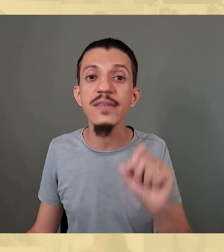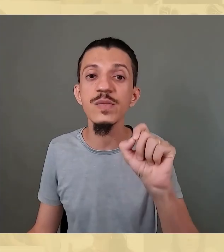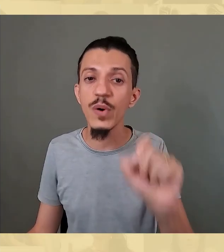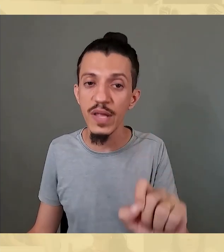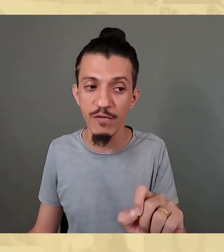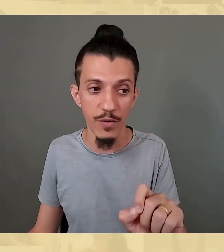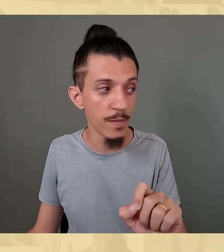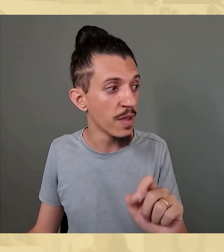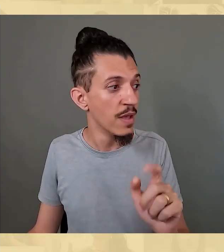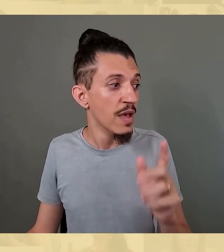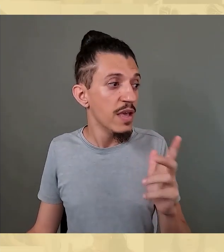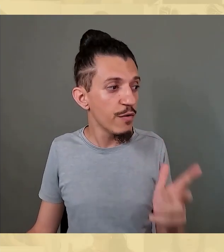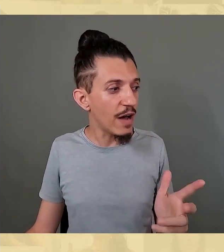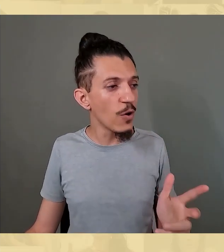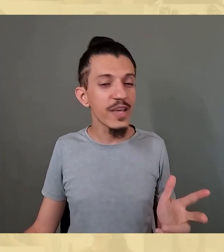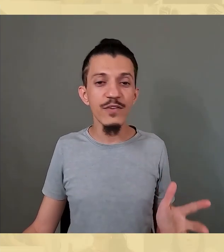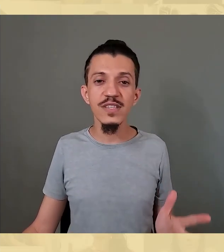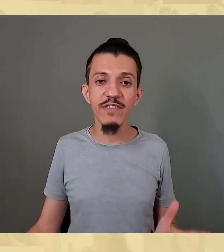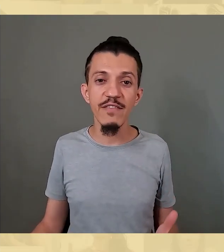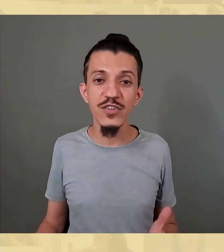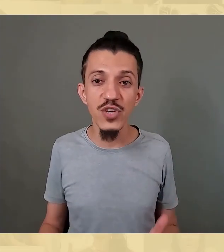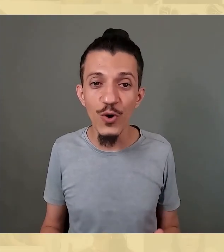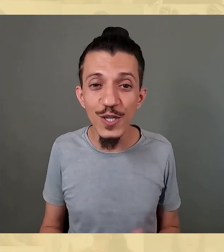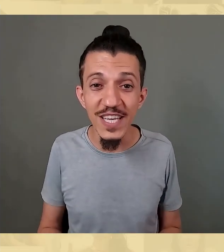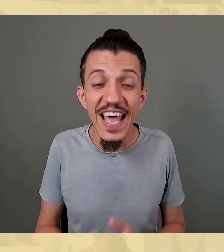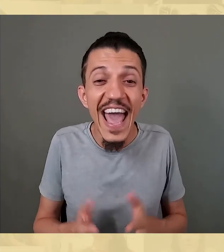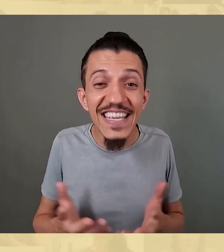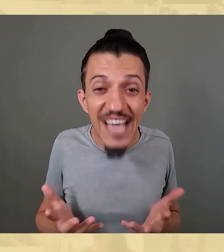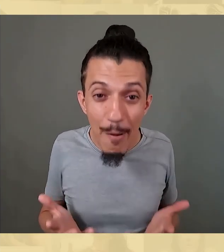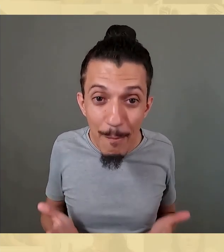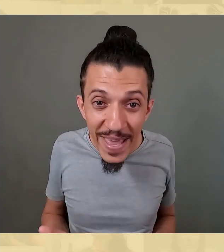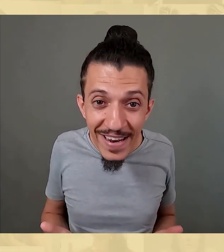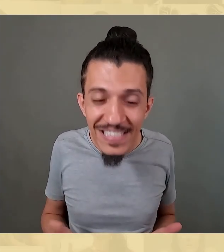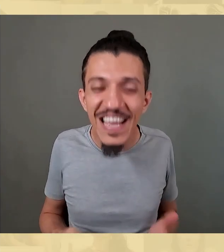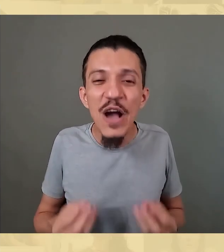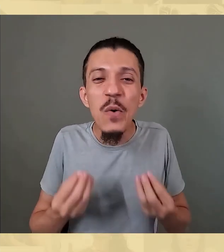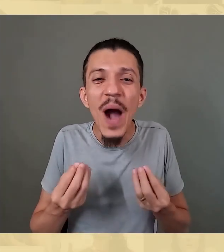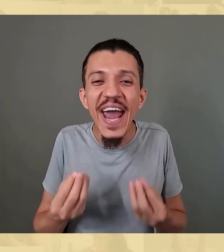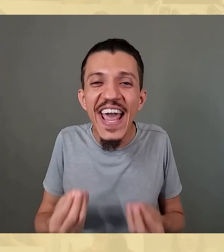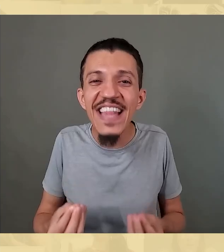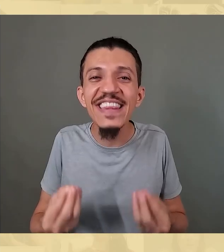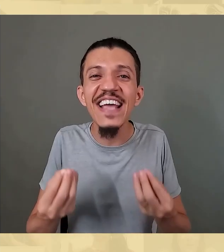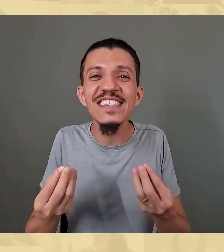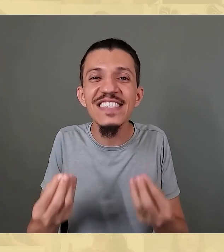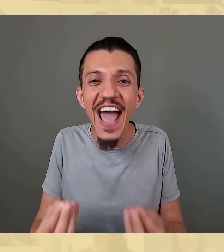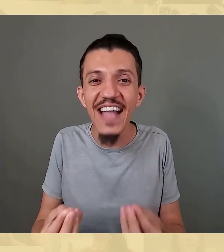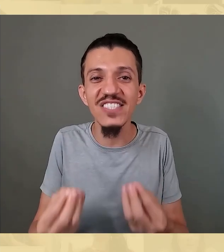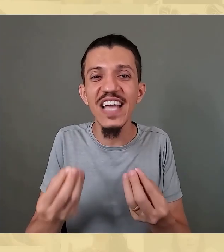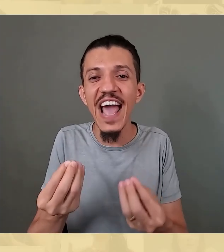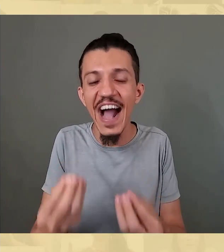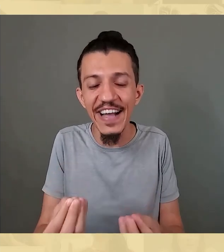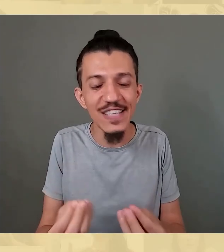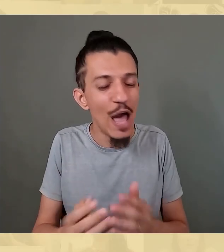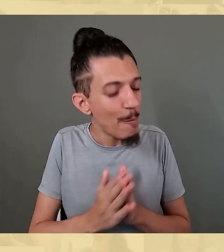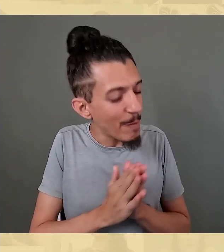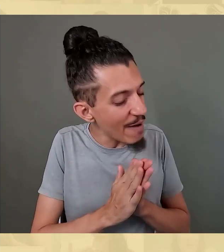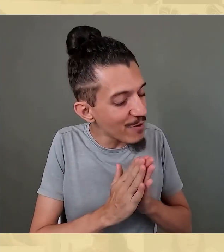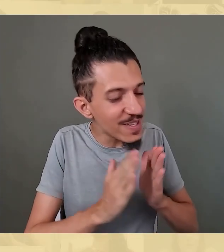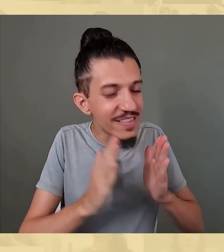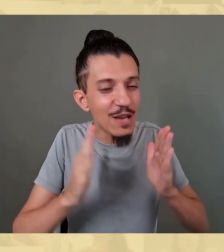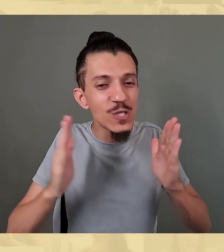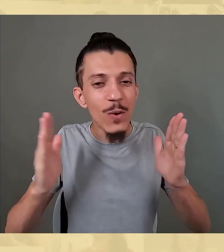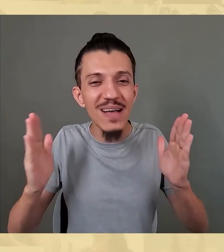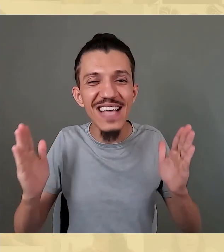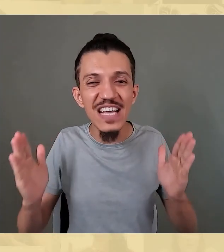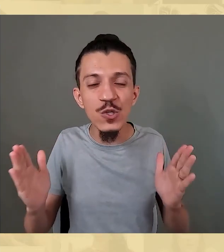está disponível. E o valor que você vai investir hoje é de apenas R$ 47,00 para você